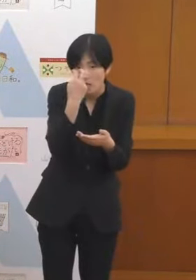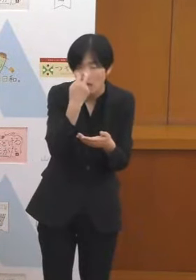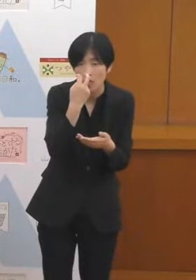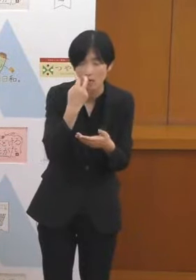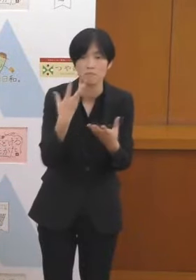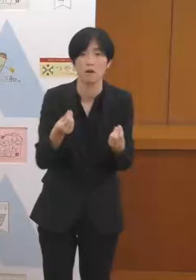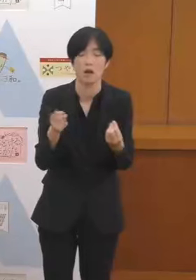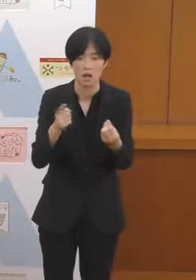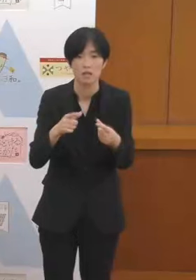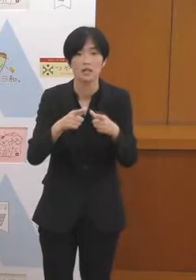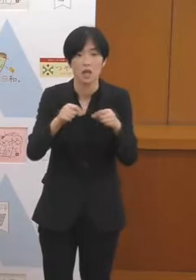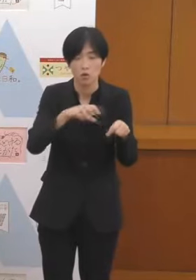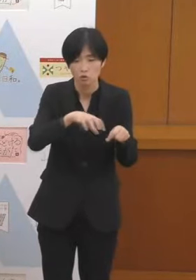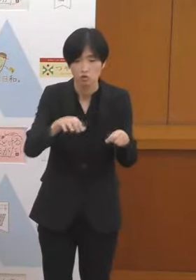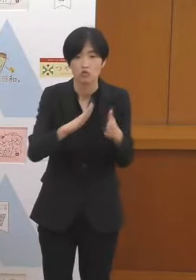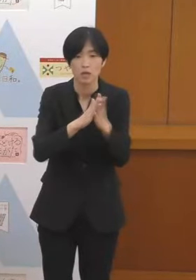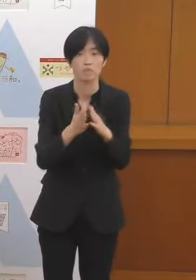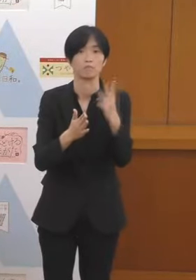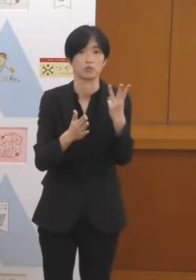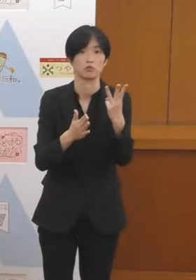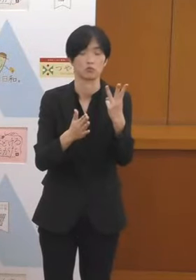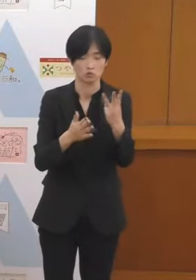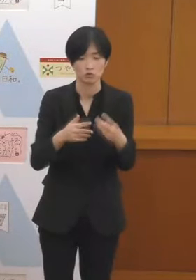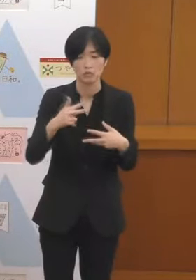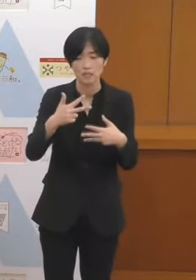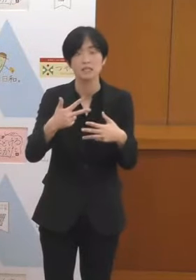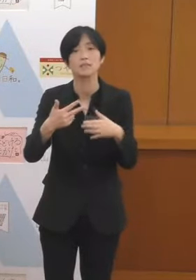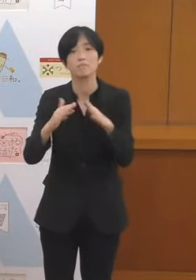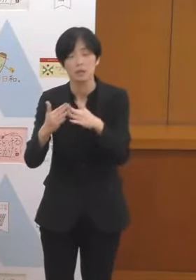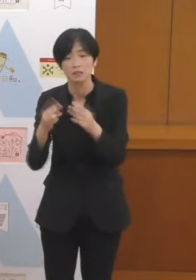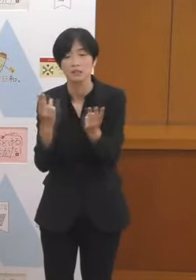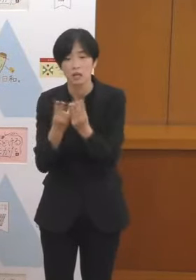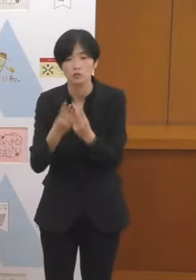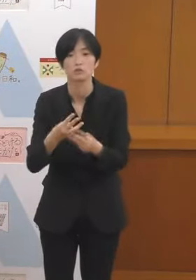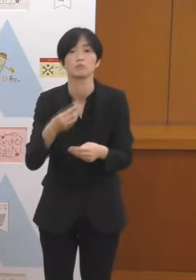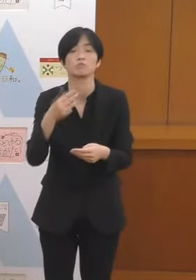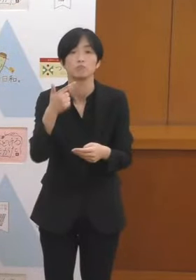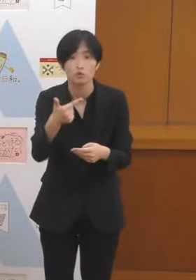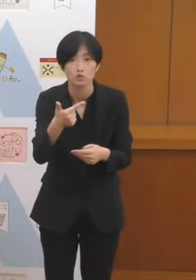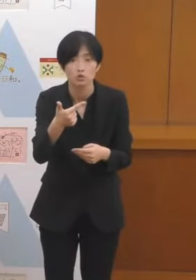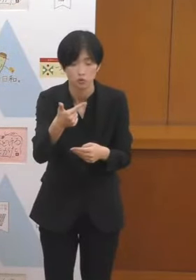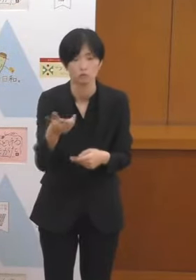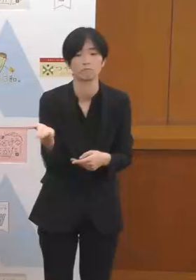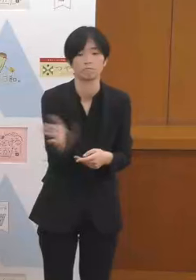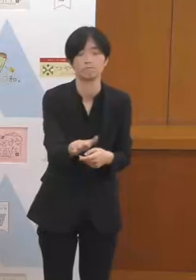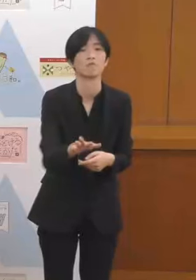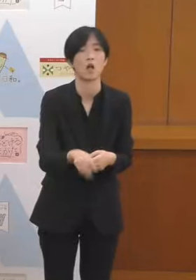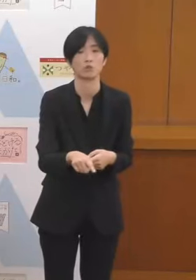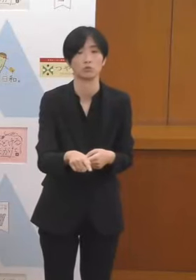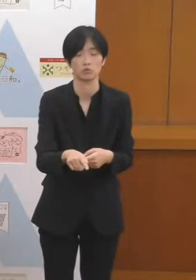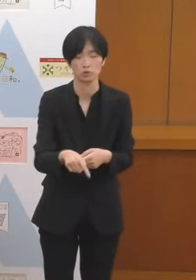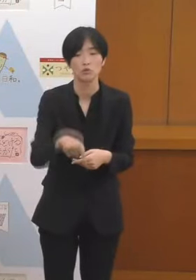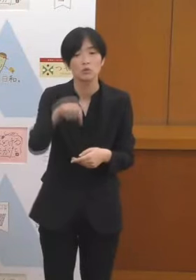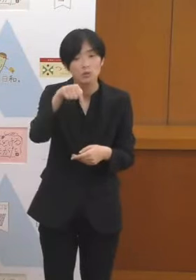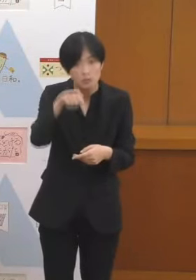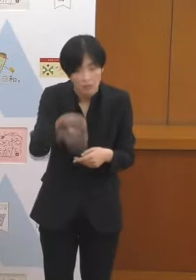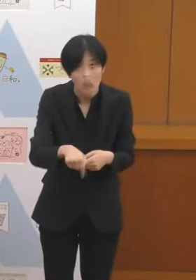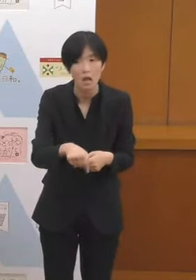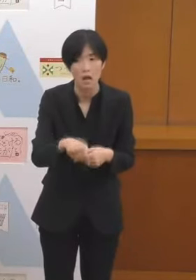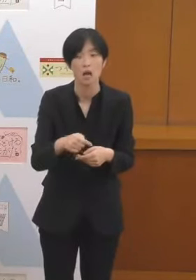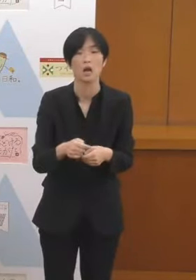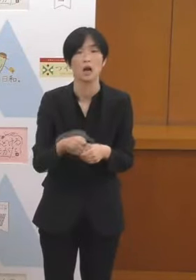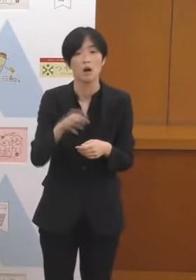都府県及び6C町で導入されておりますえそのうち東府県における